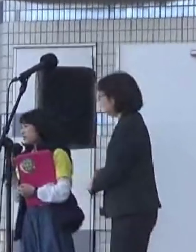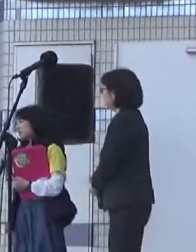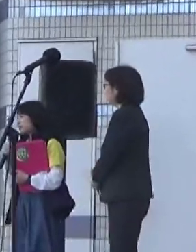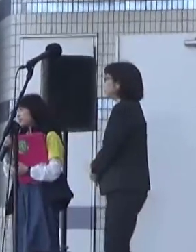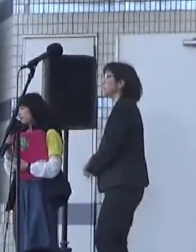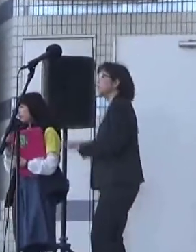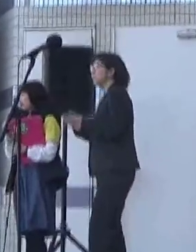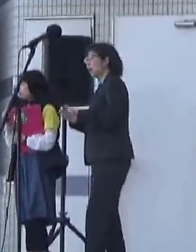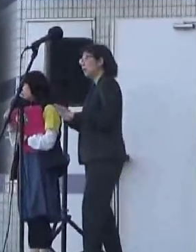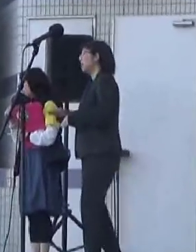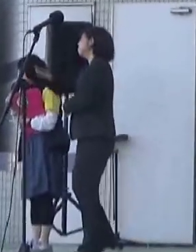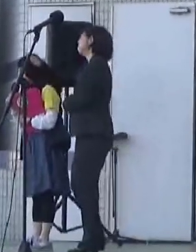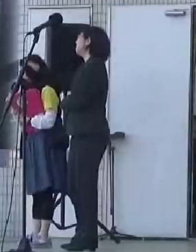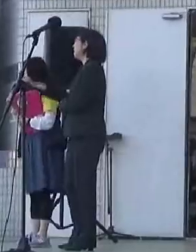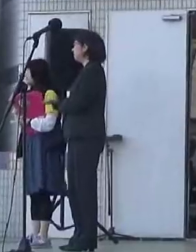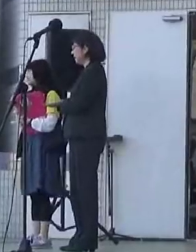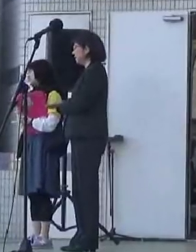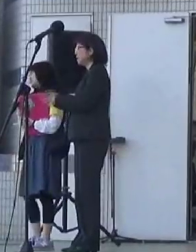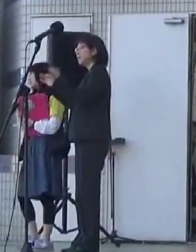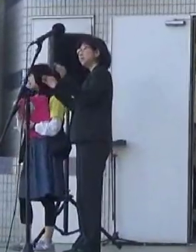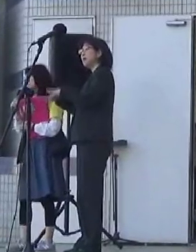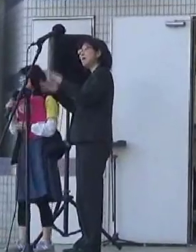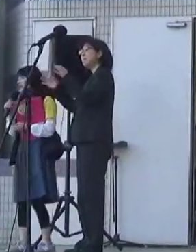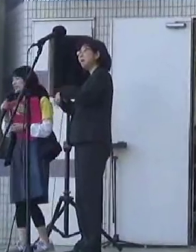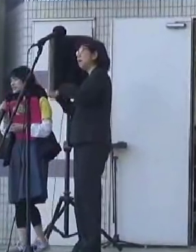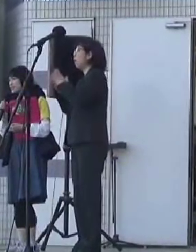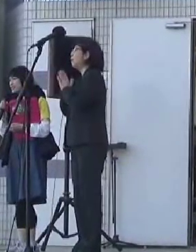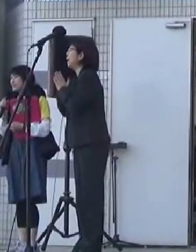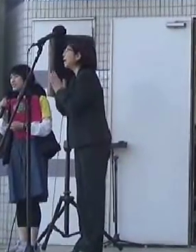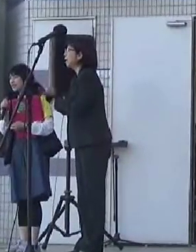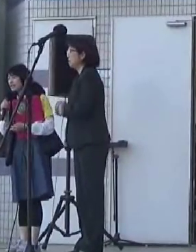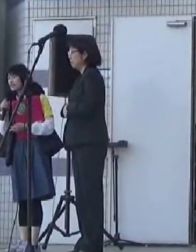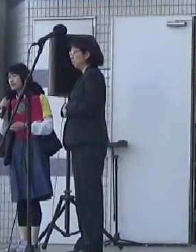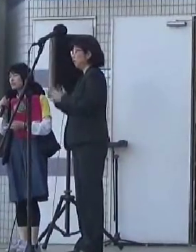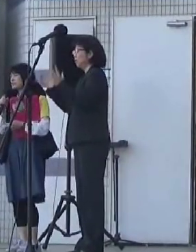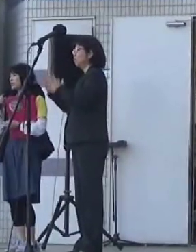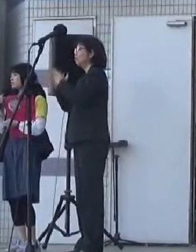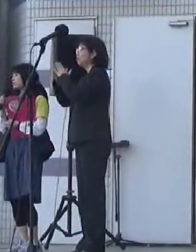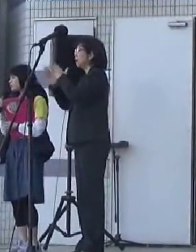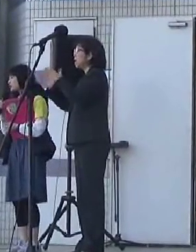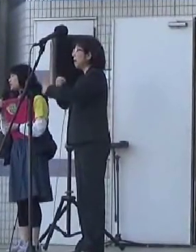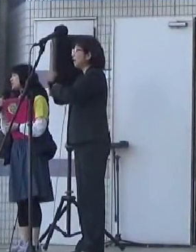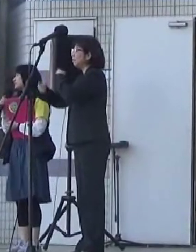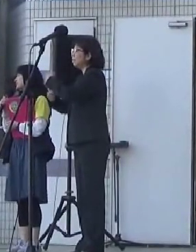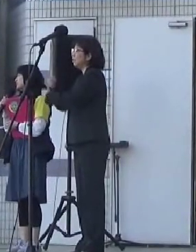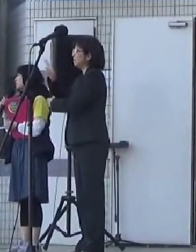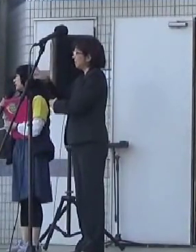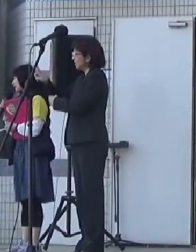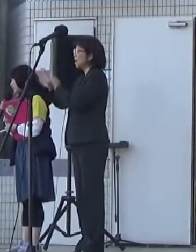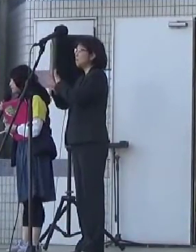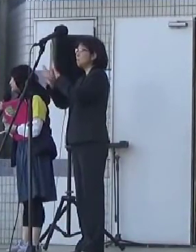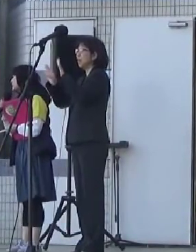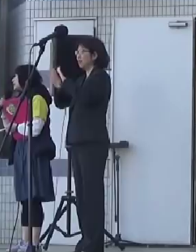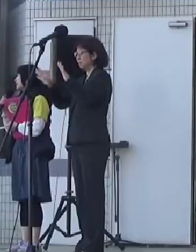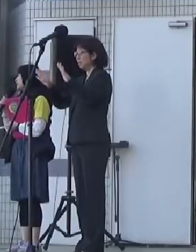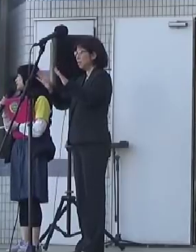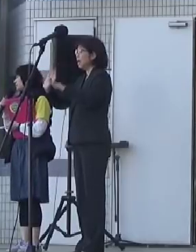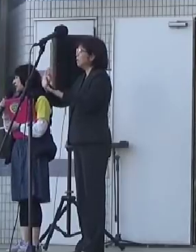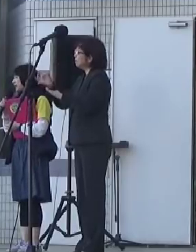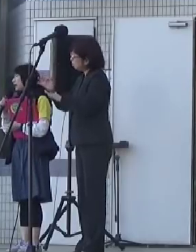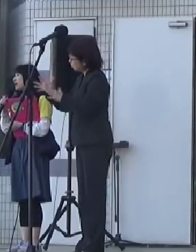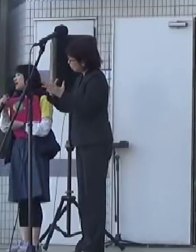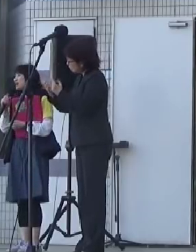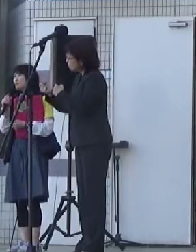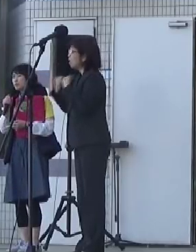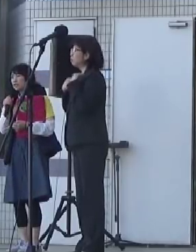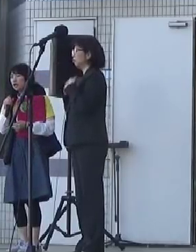ここで皆さんにカンパのお願いです。集会ですね、年に2回やっておりますけれども、本当にたくさん費用がかかります。